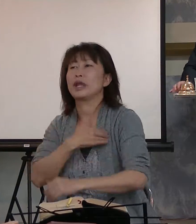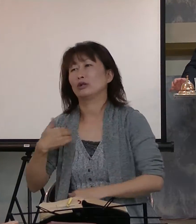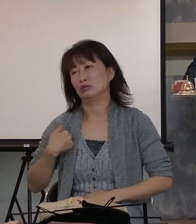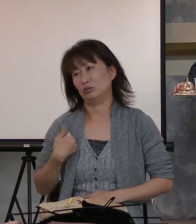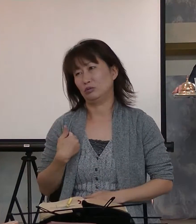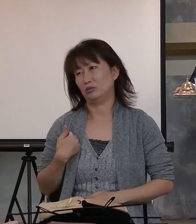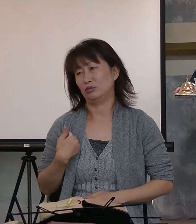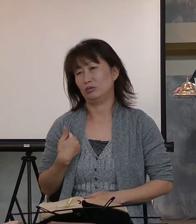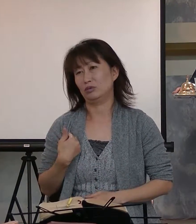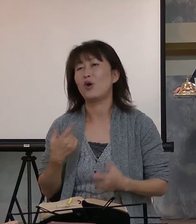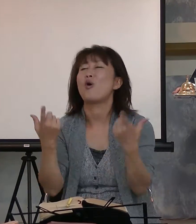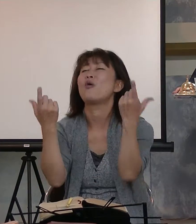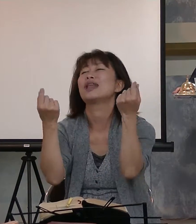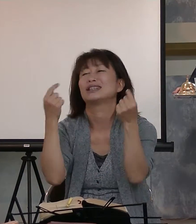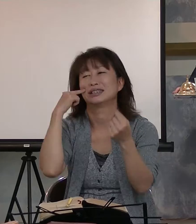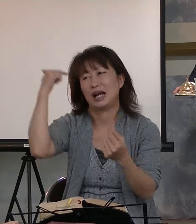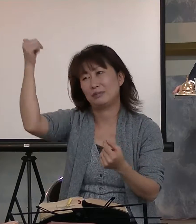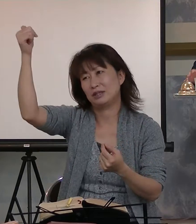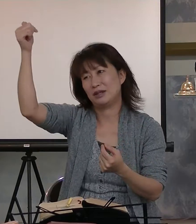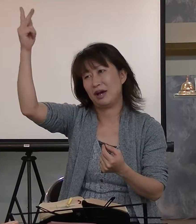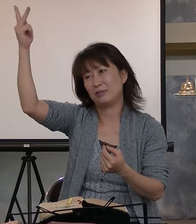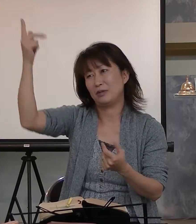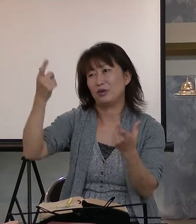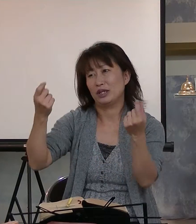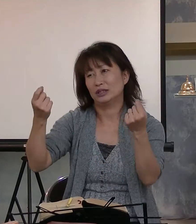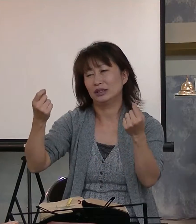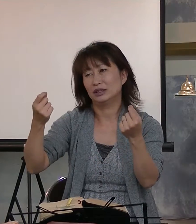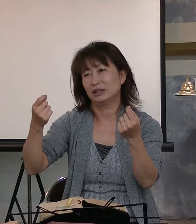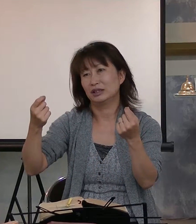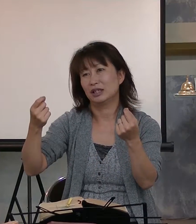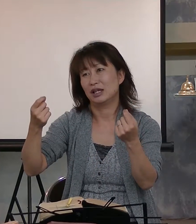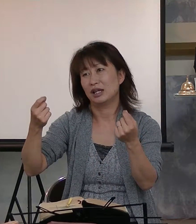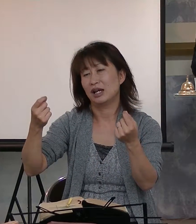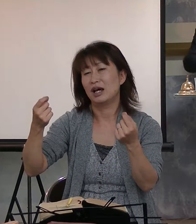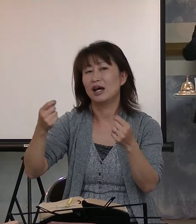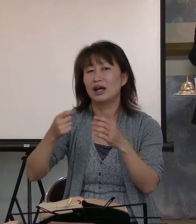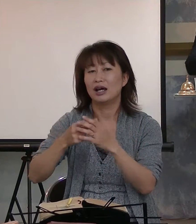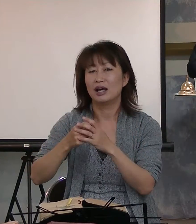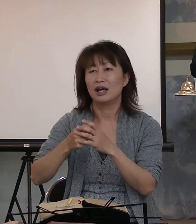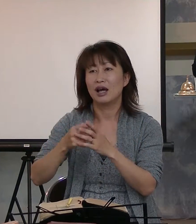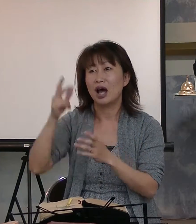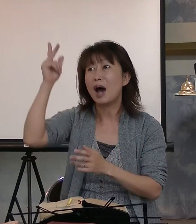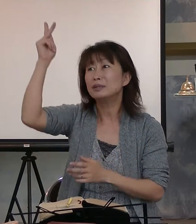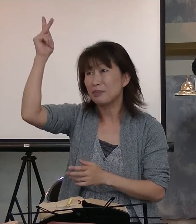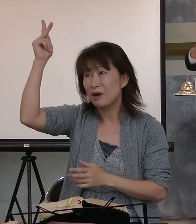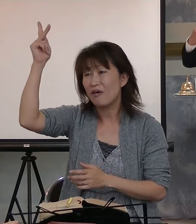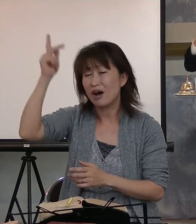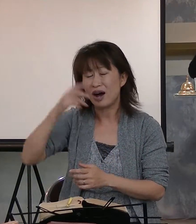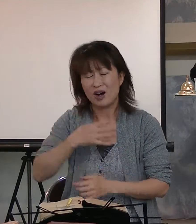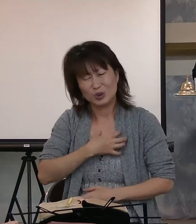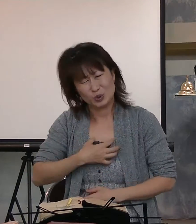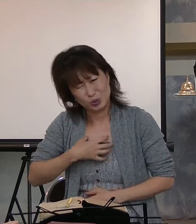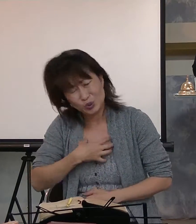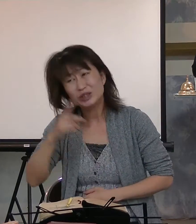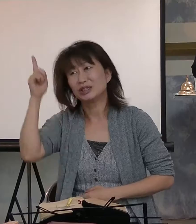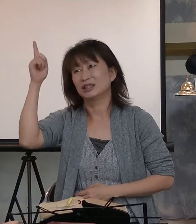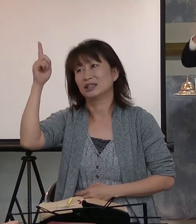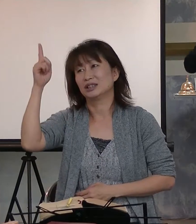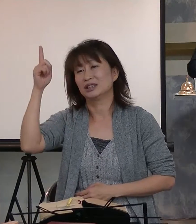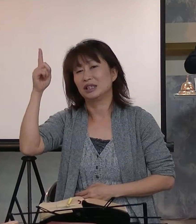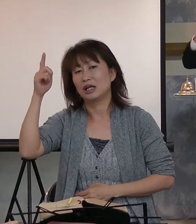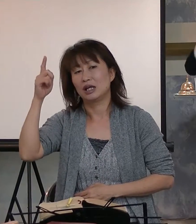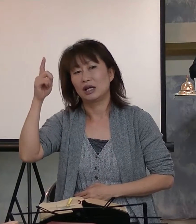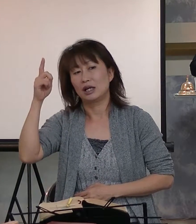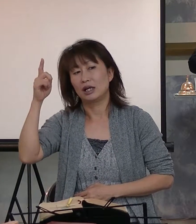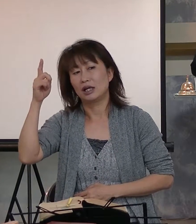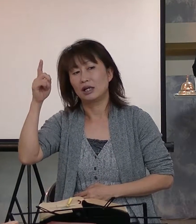同じなんですね。神様に本当に辛いでも、本当に私の環境、今